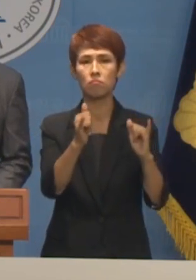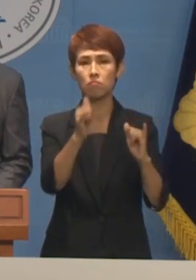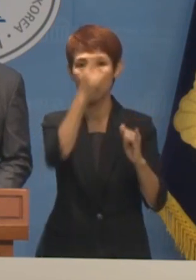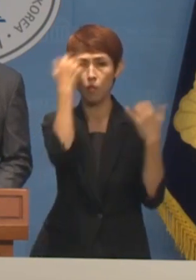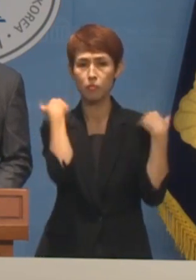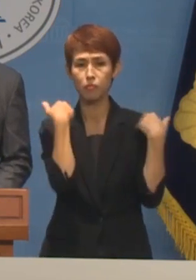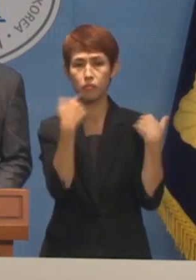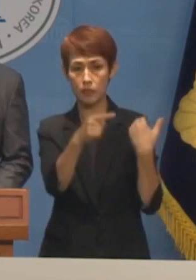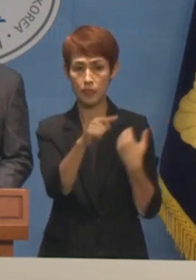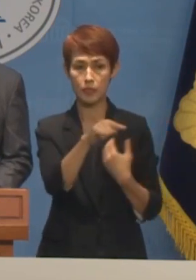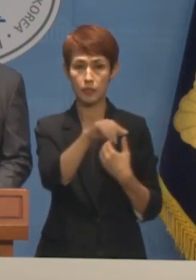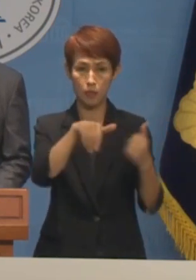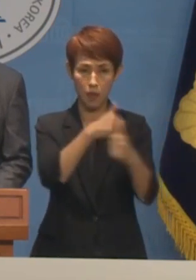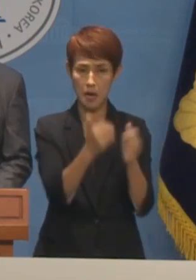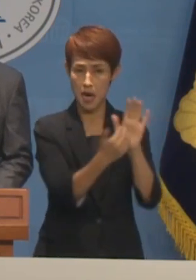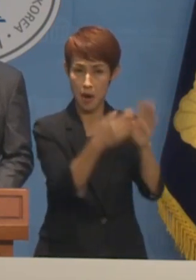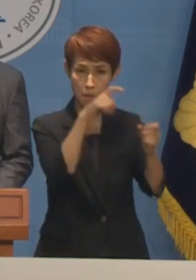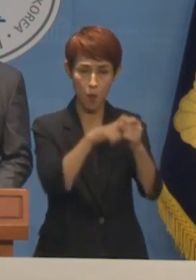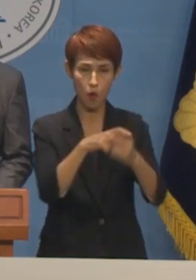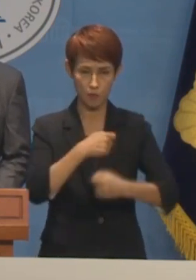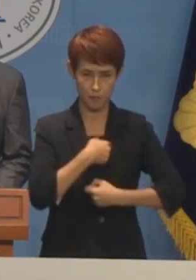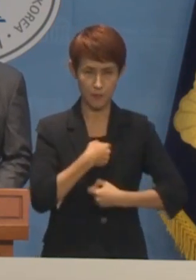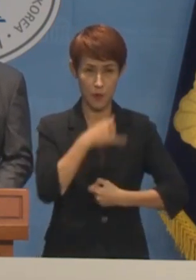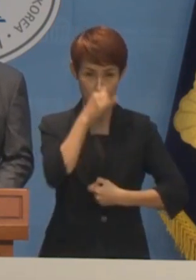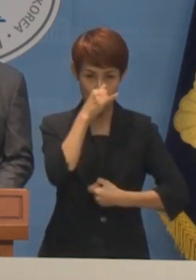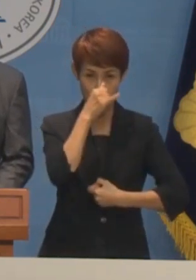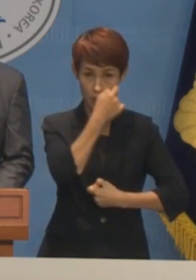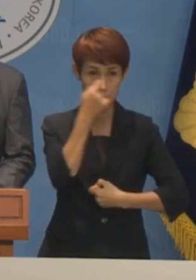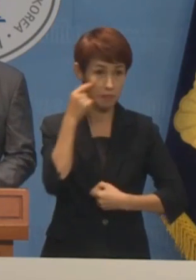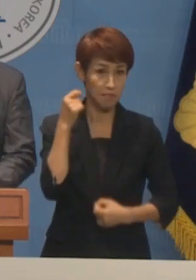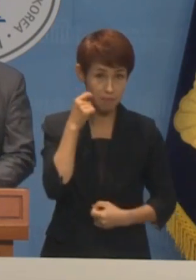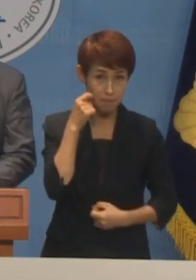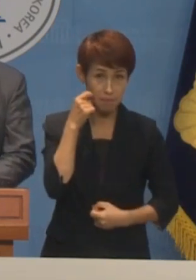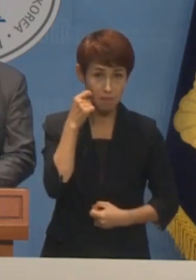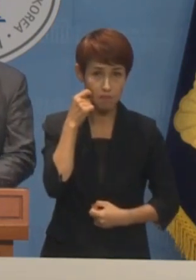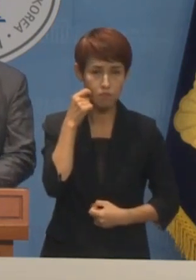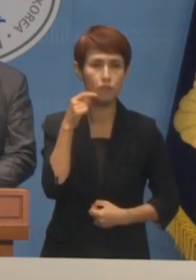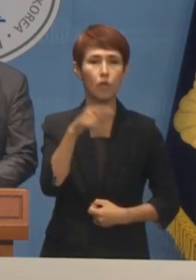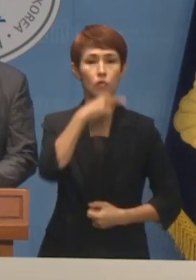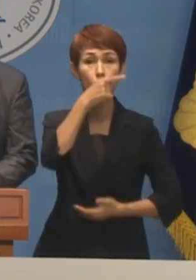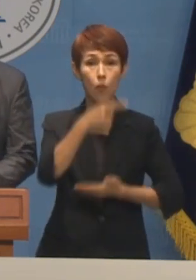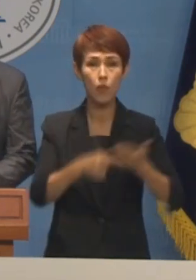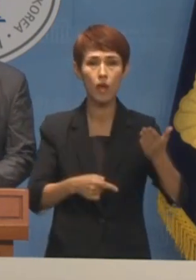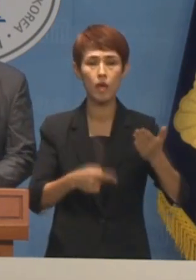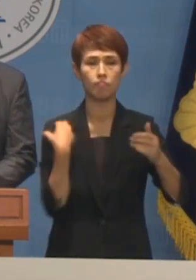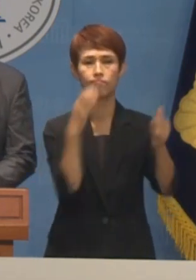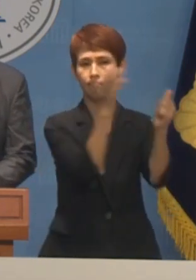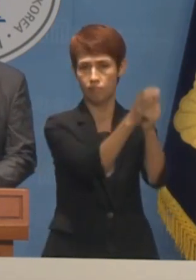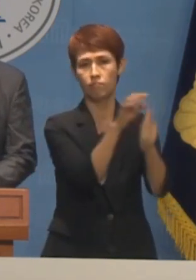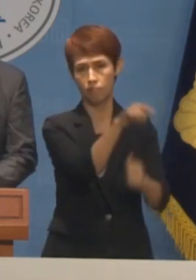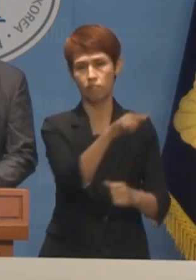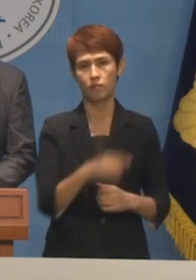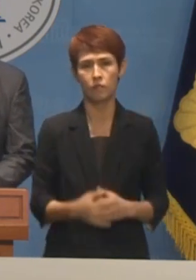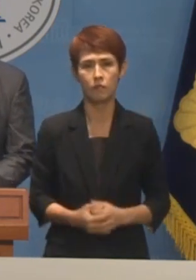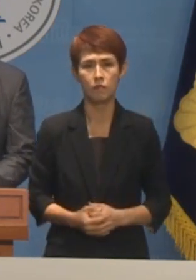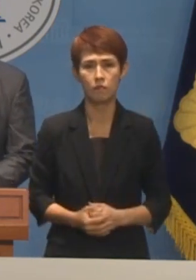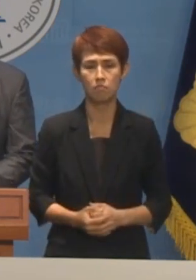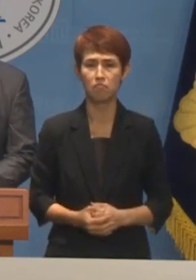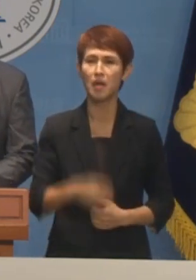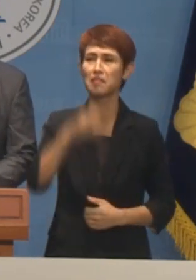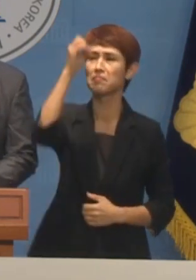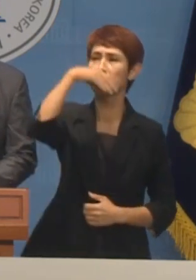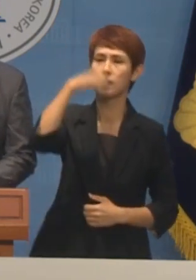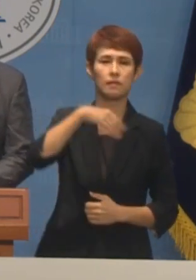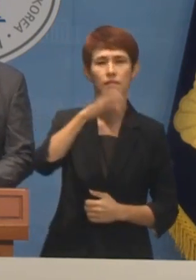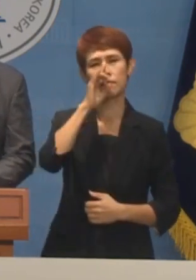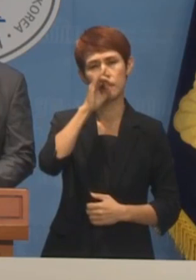방지하기 위해 필요한 주의를 다하였음을 증명하지 못하는 한 그로 인한 손해를 부담토록 명시해 아니면